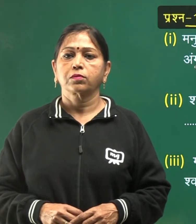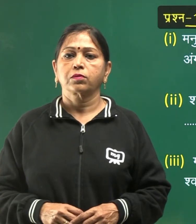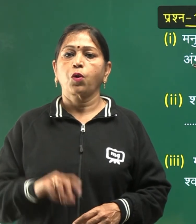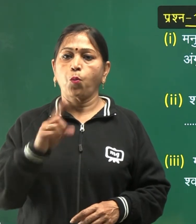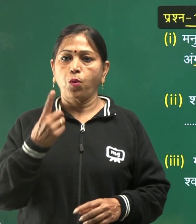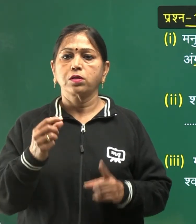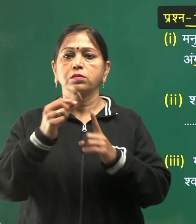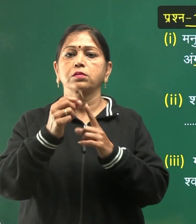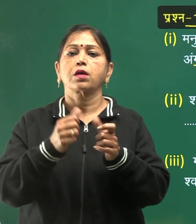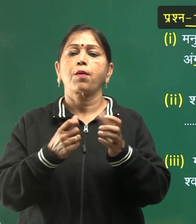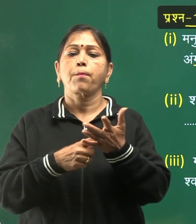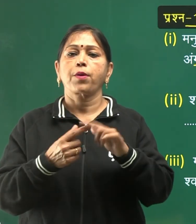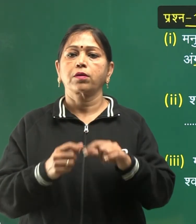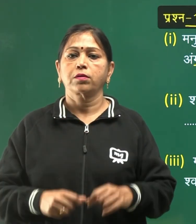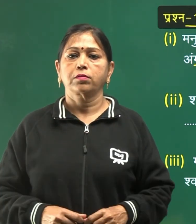प्रथम अंग